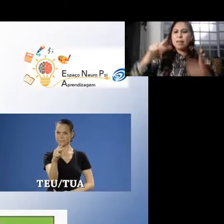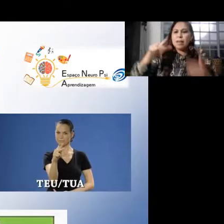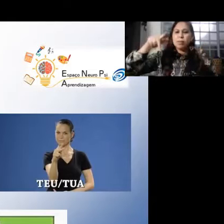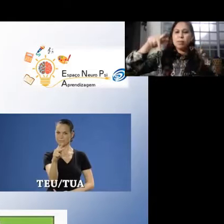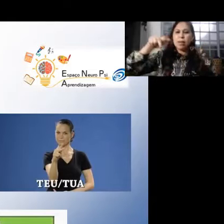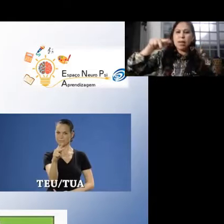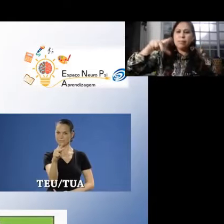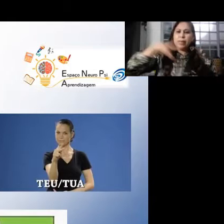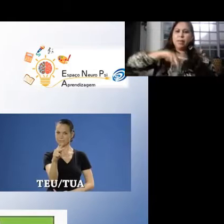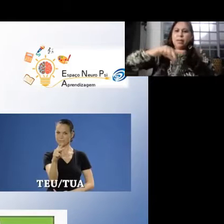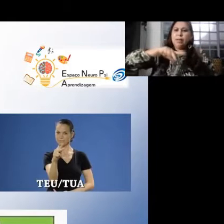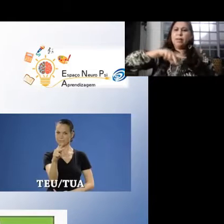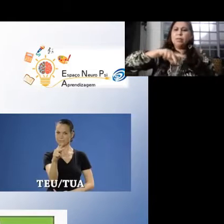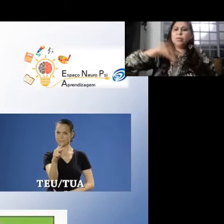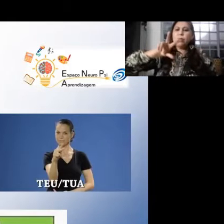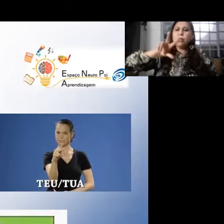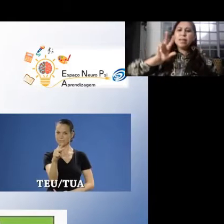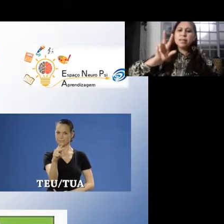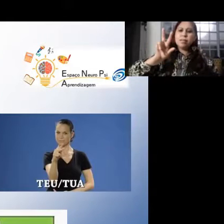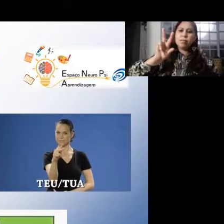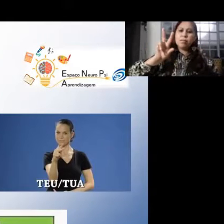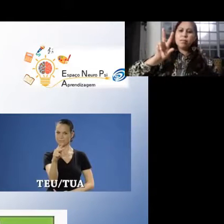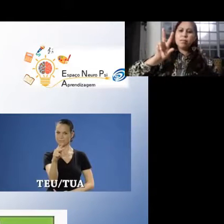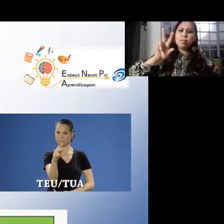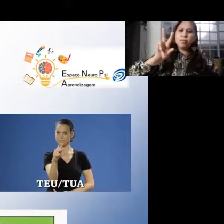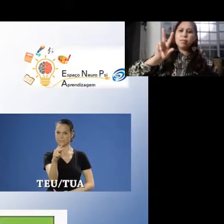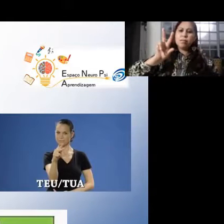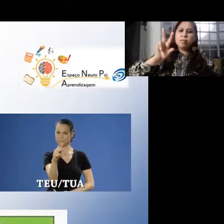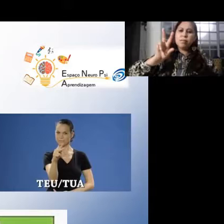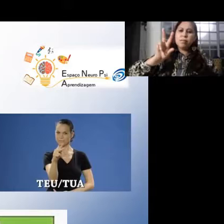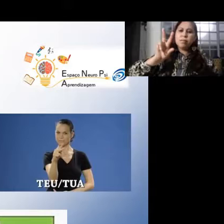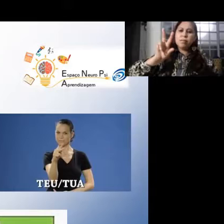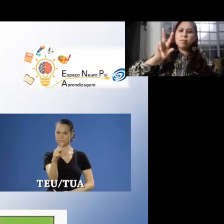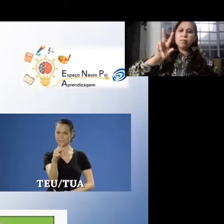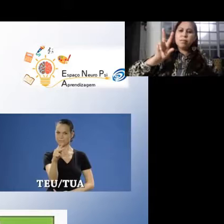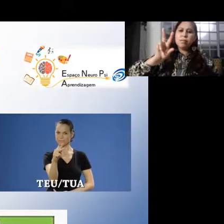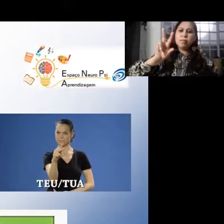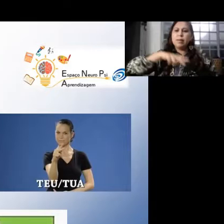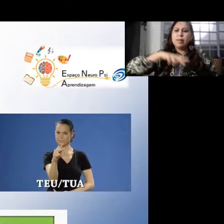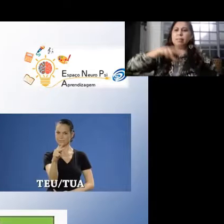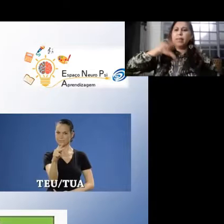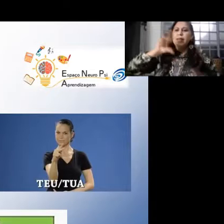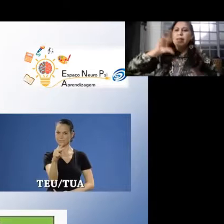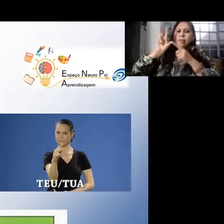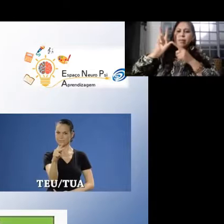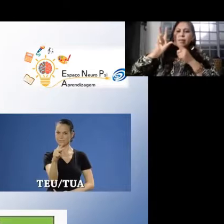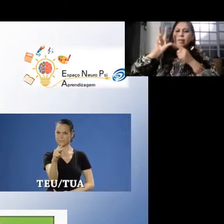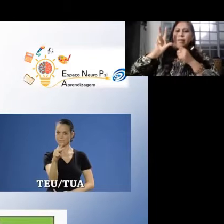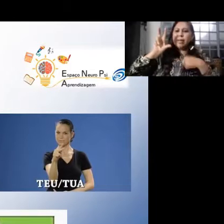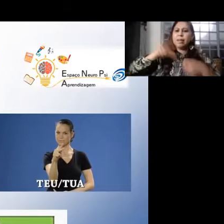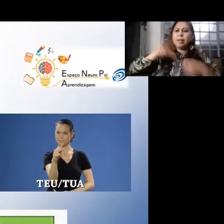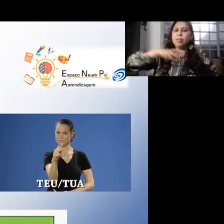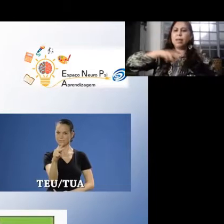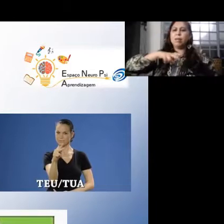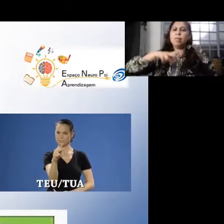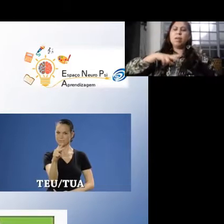conversa particular, eles costumam usar assim, ó, essa configuração de mão, batendo esse dedo